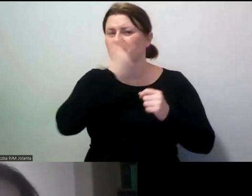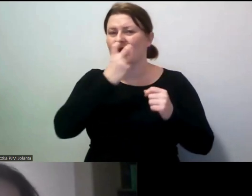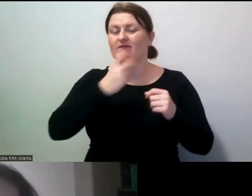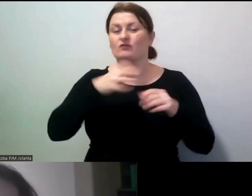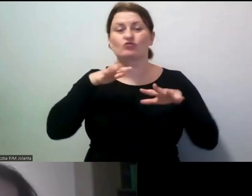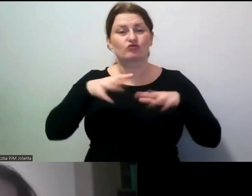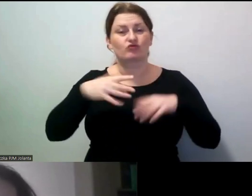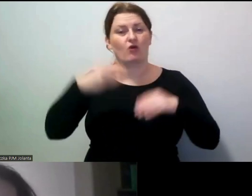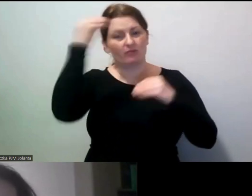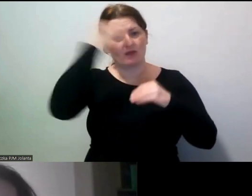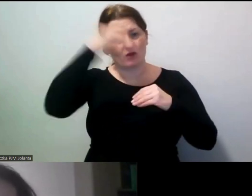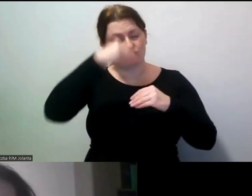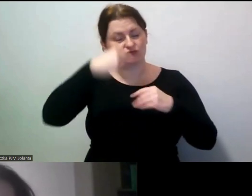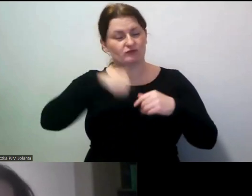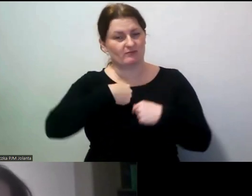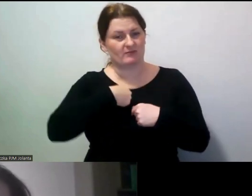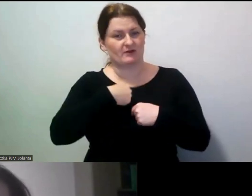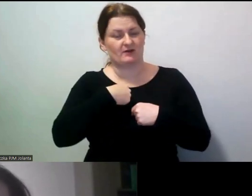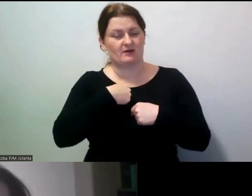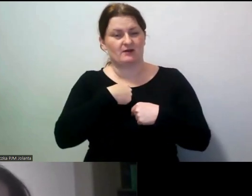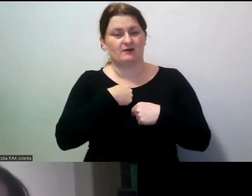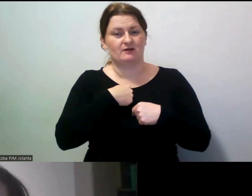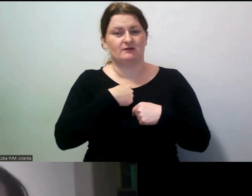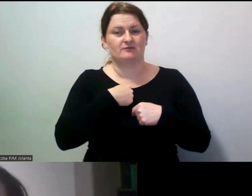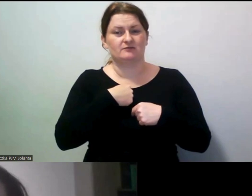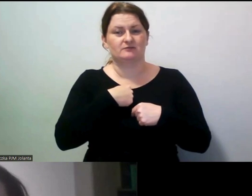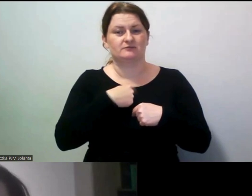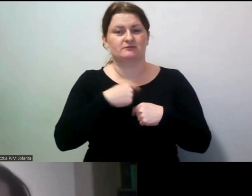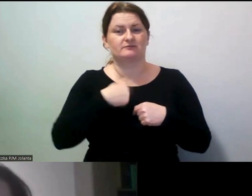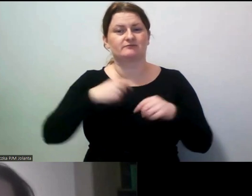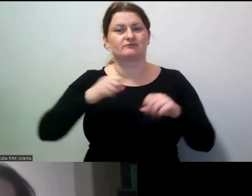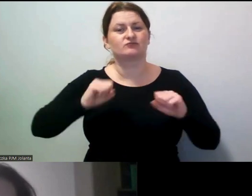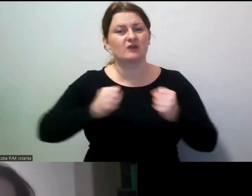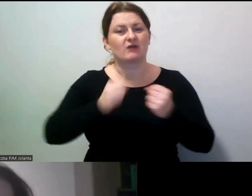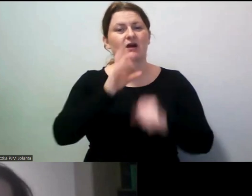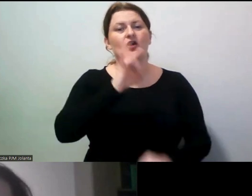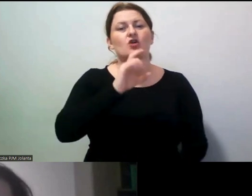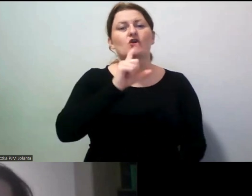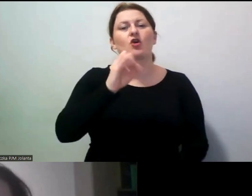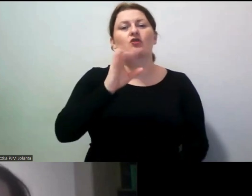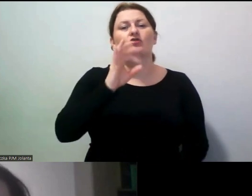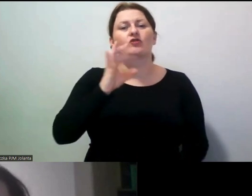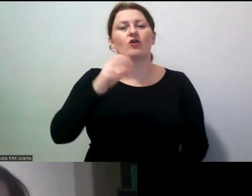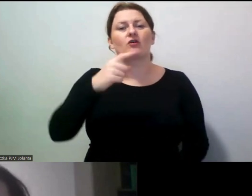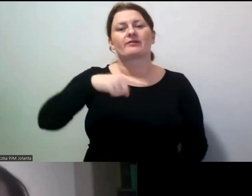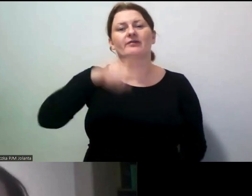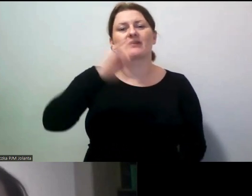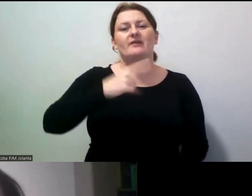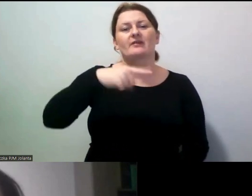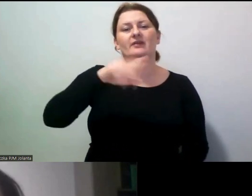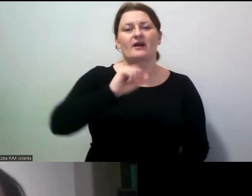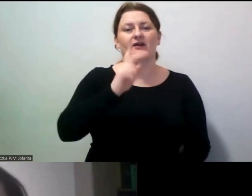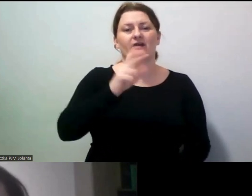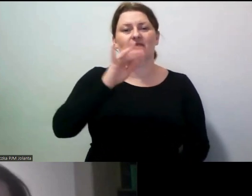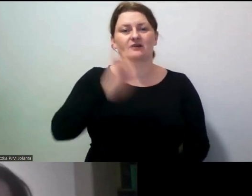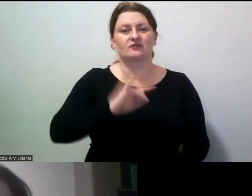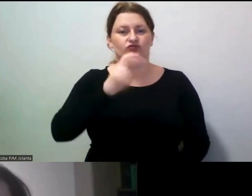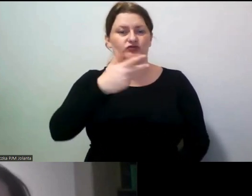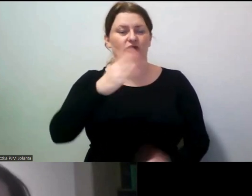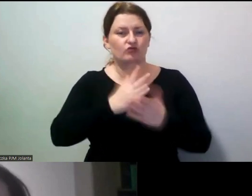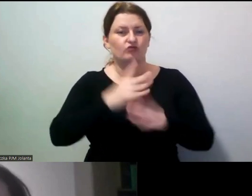nauczyłam, mimo że w tym działaniu glottodydaktycznym jestem od dawna i uczę